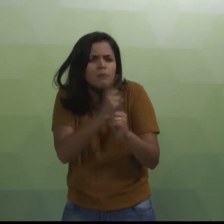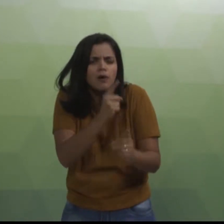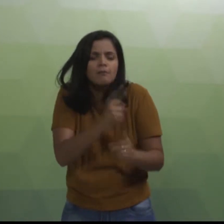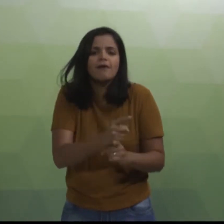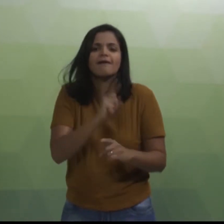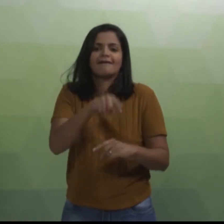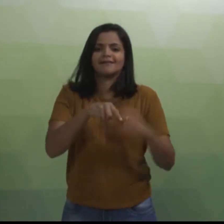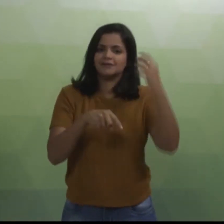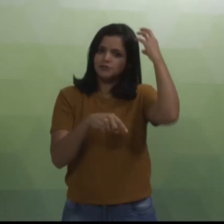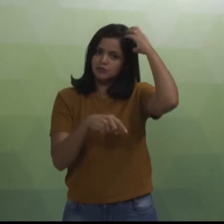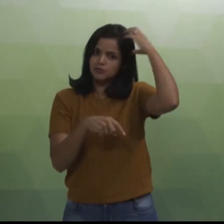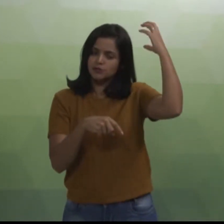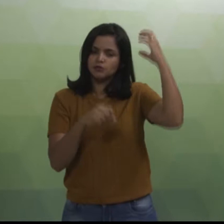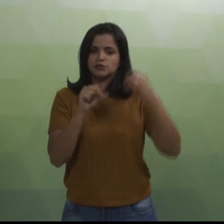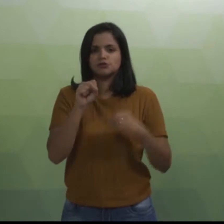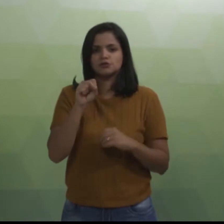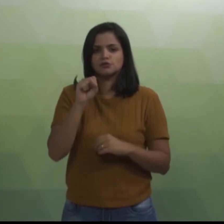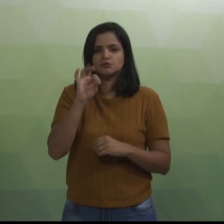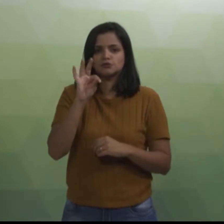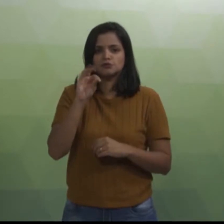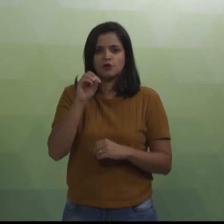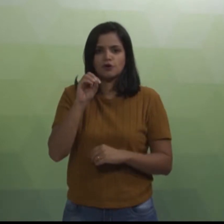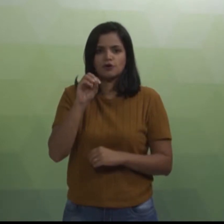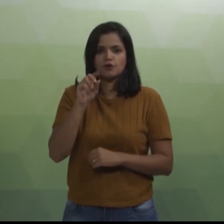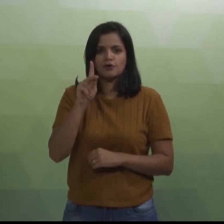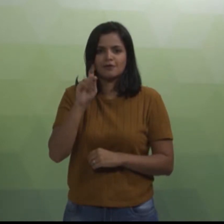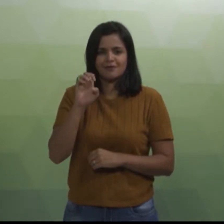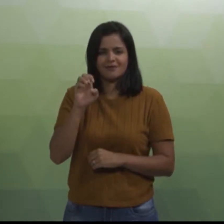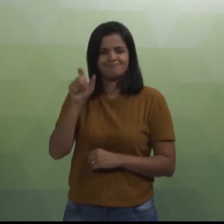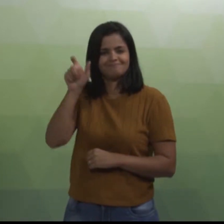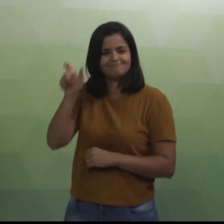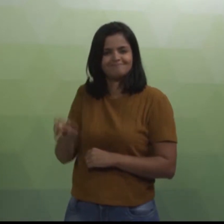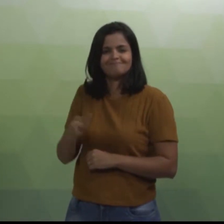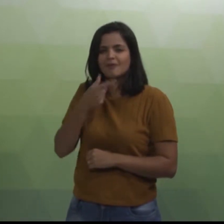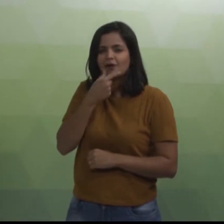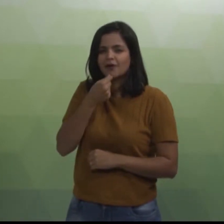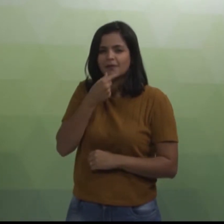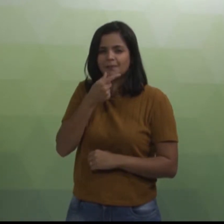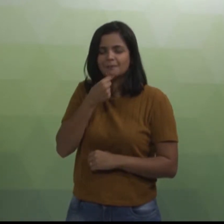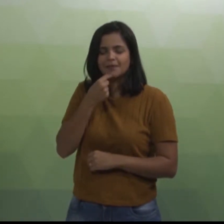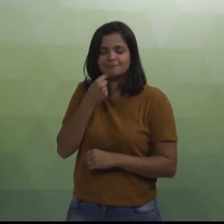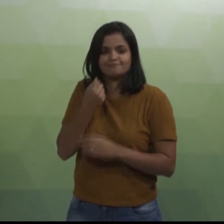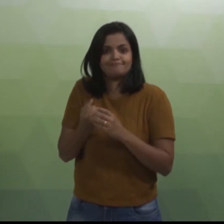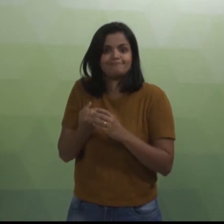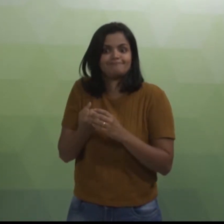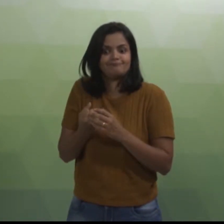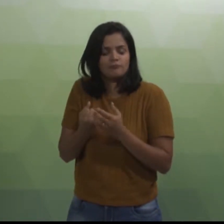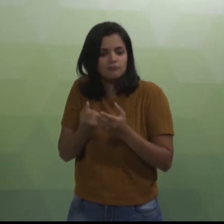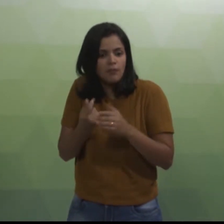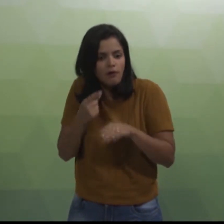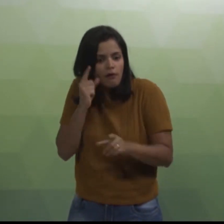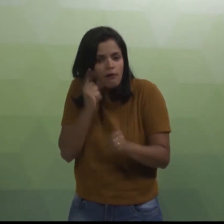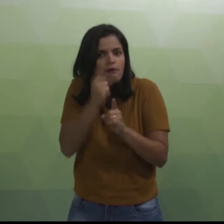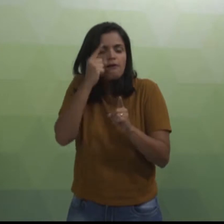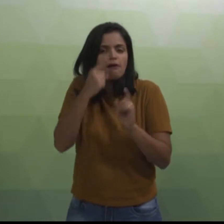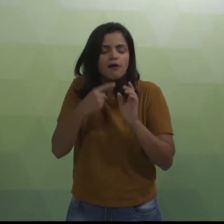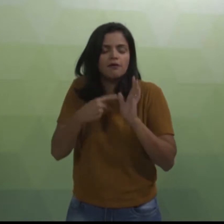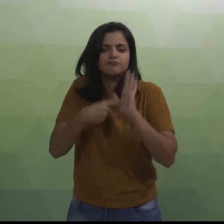articulação, por Stockwell, o pesquisador. Ele quem descobriu